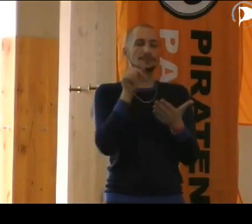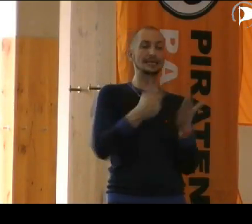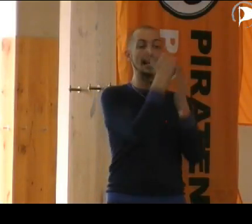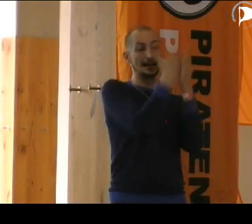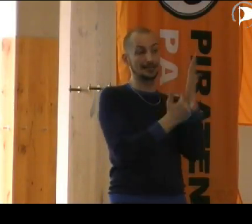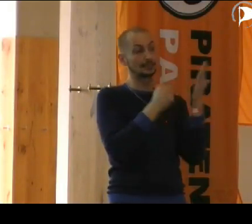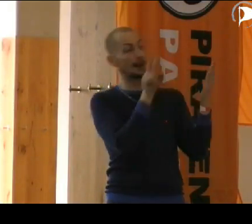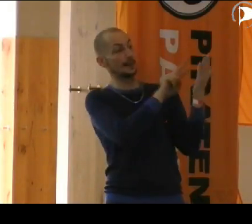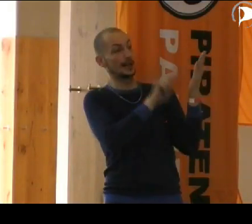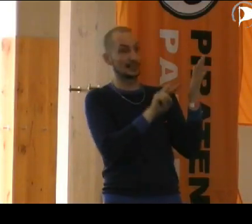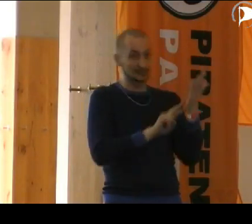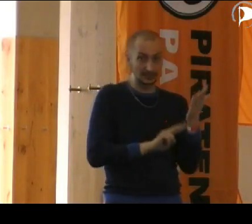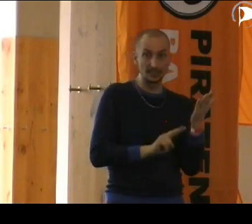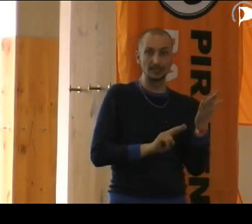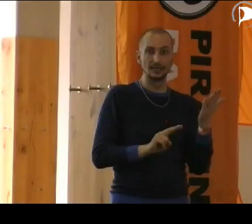und